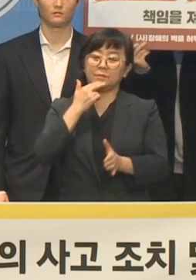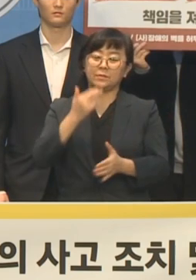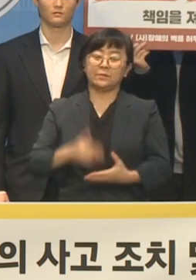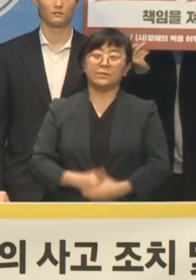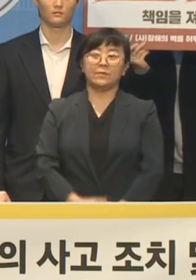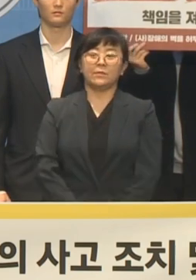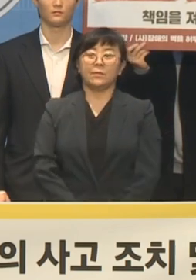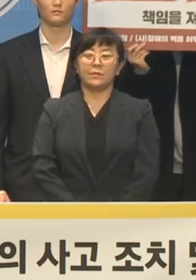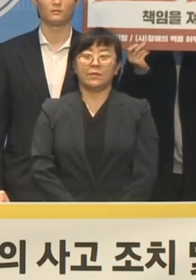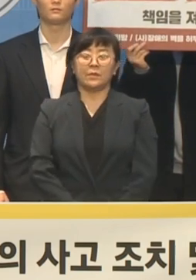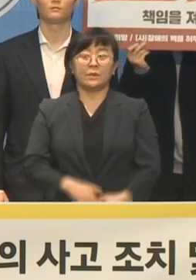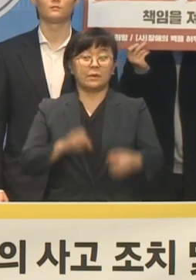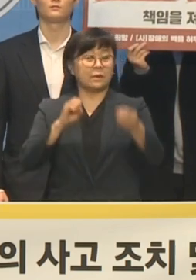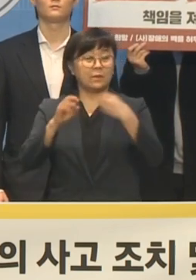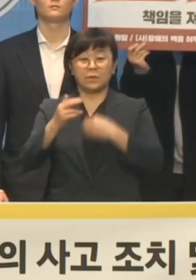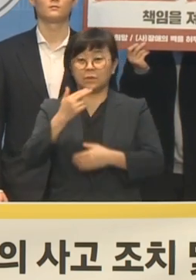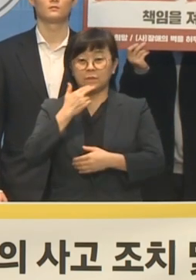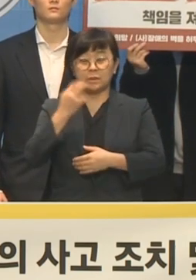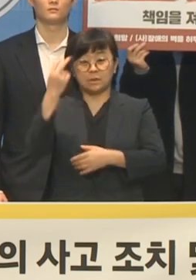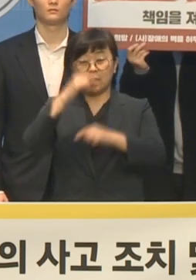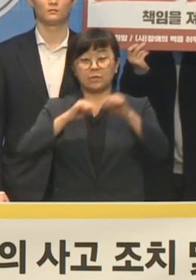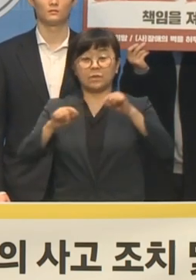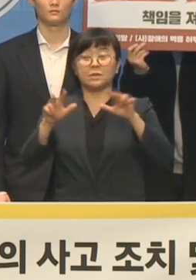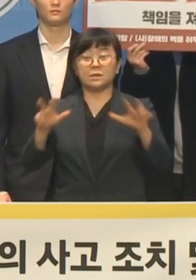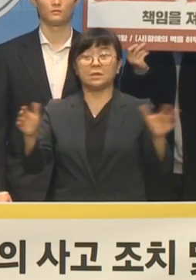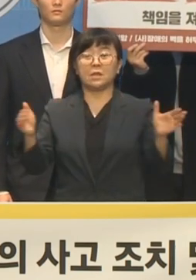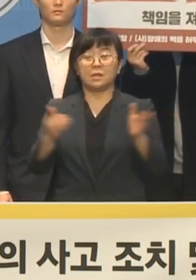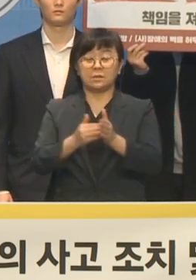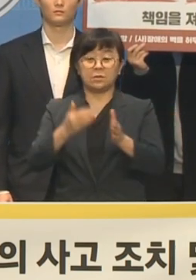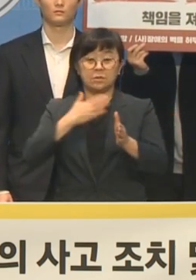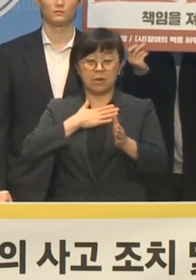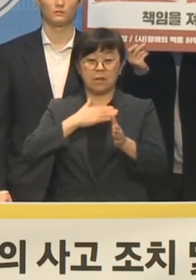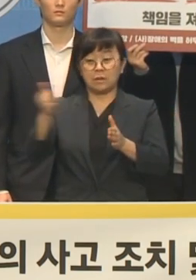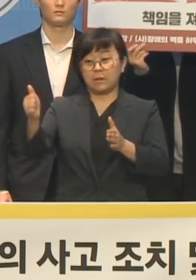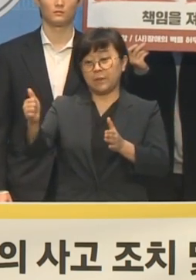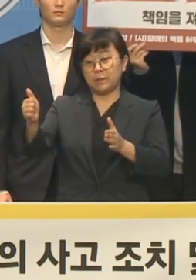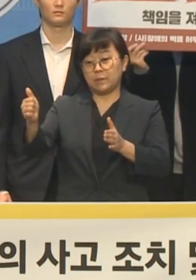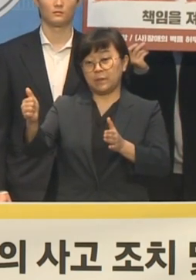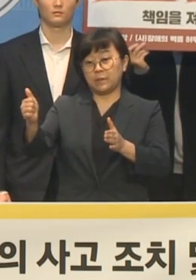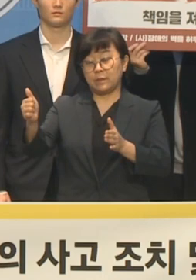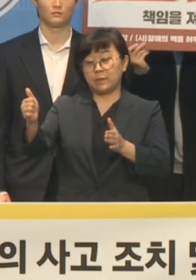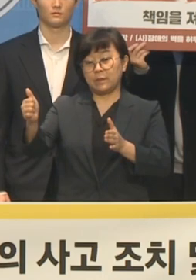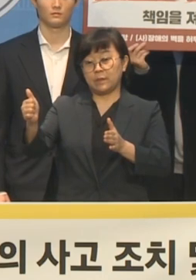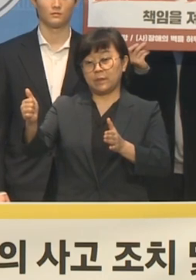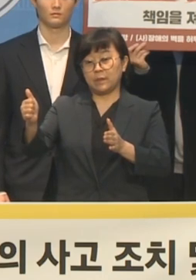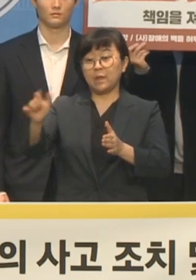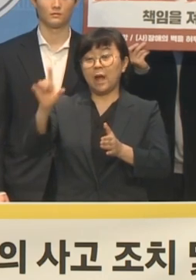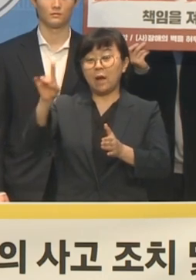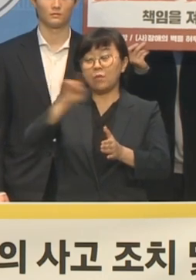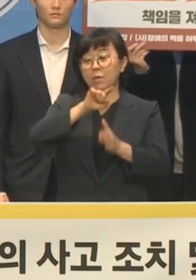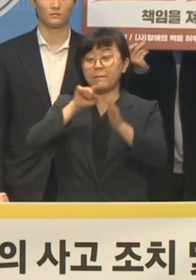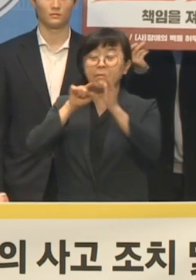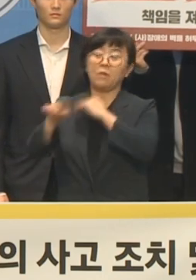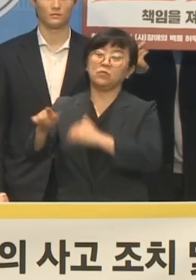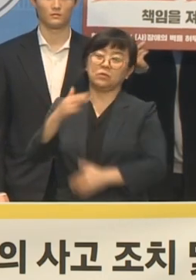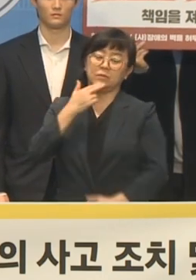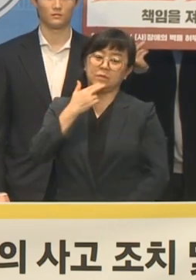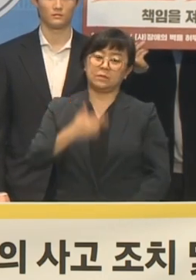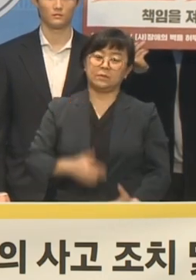없습니다. 대답은커녕 감독은 지금까지도 저와 남편에게 한 번은 오지 않고